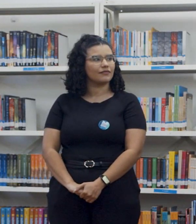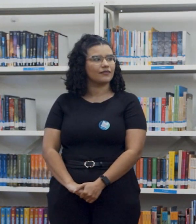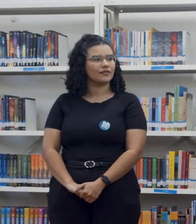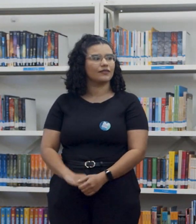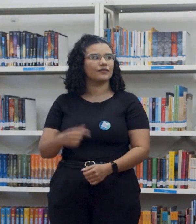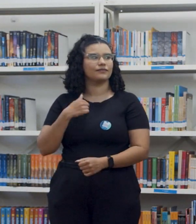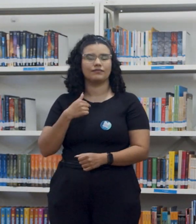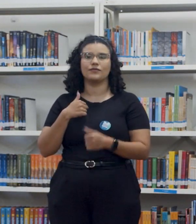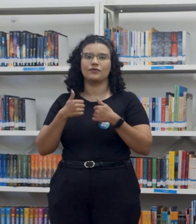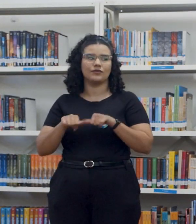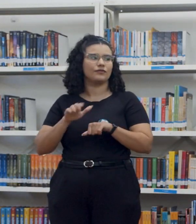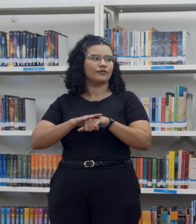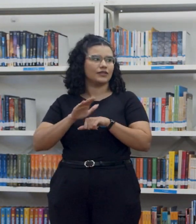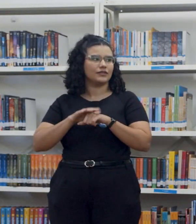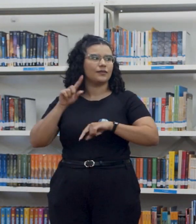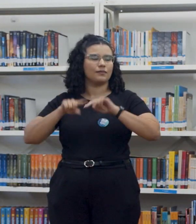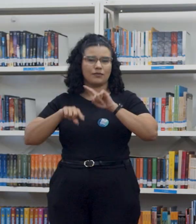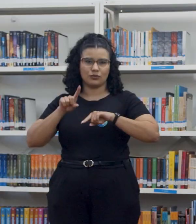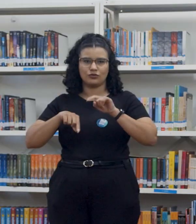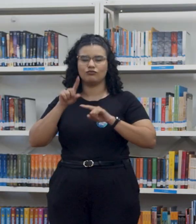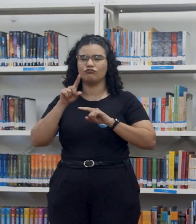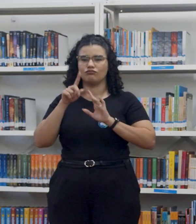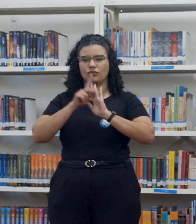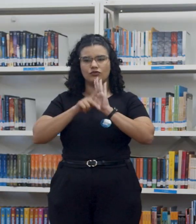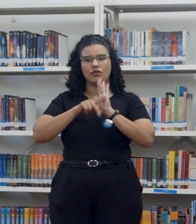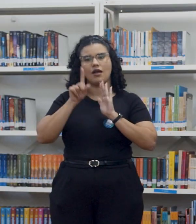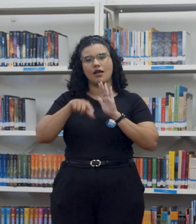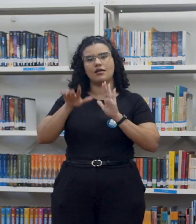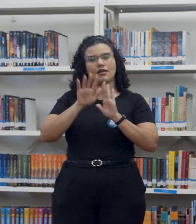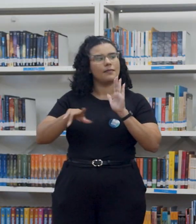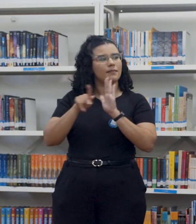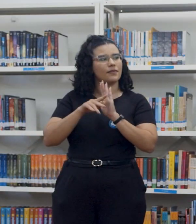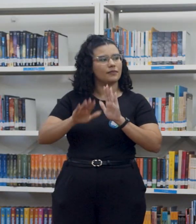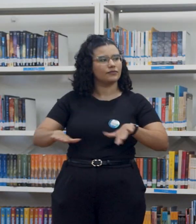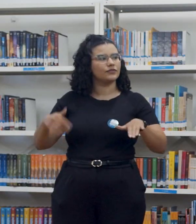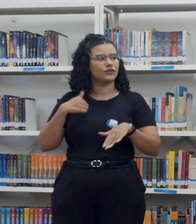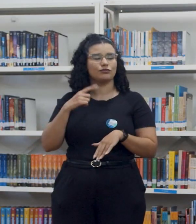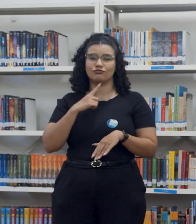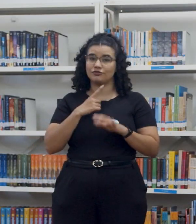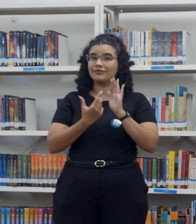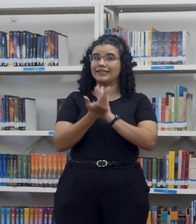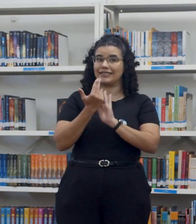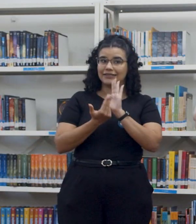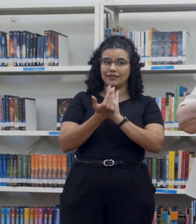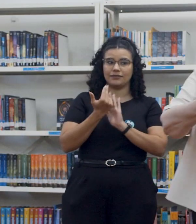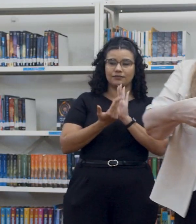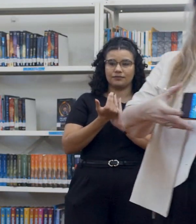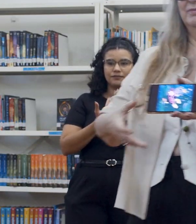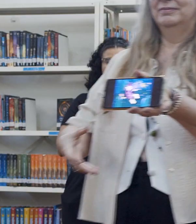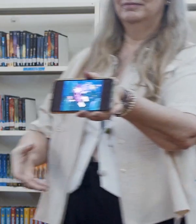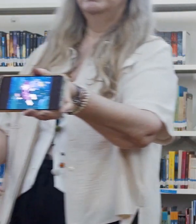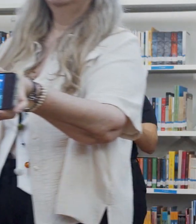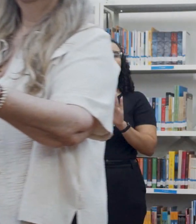fazendo um projeto para portfólio de ilustração infantil. E aí eu tinha as ilustrações. Ela mostra o celular. Só que eu não tinha